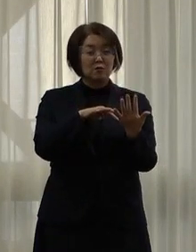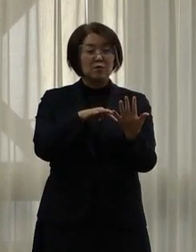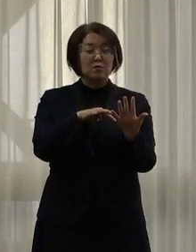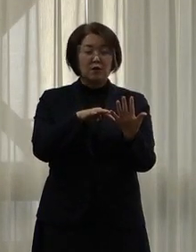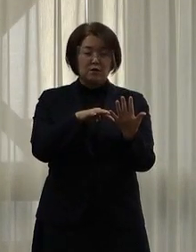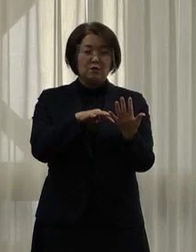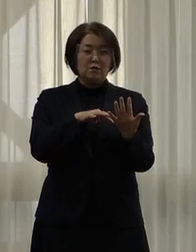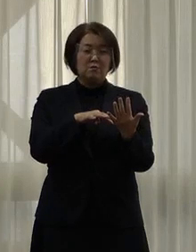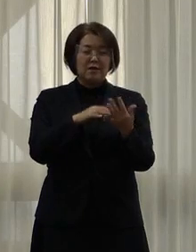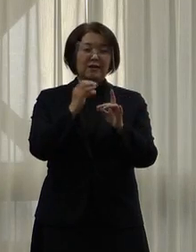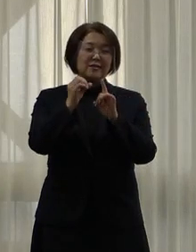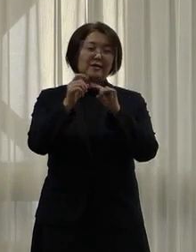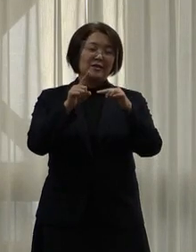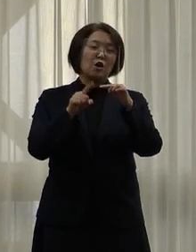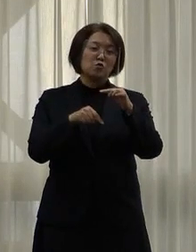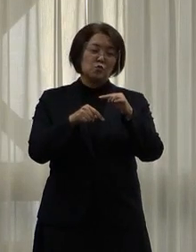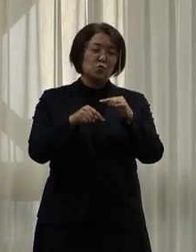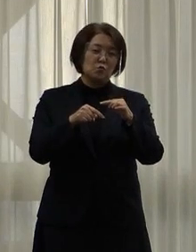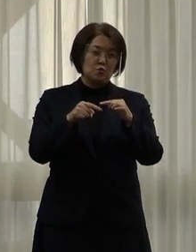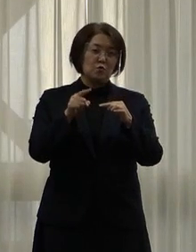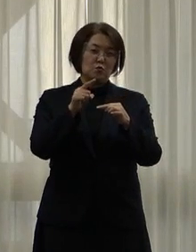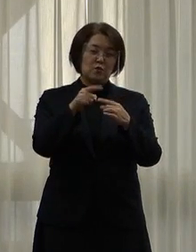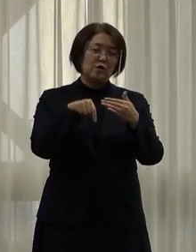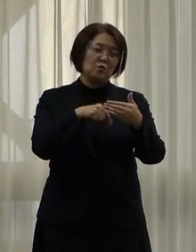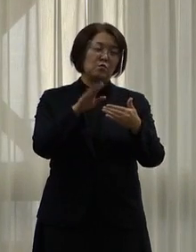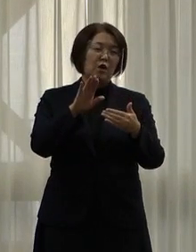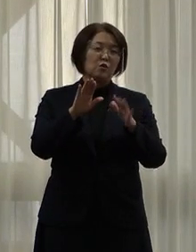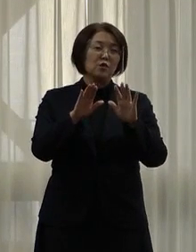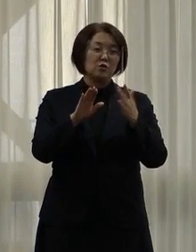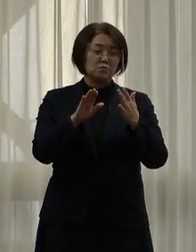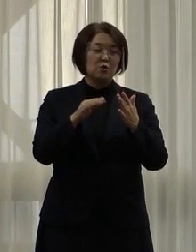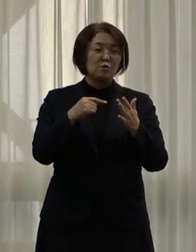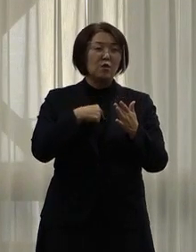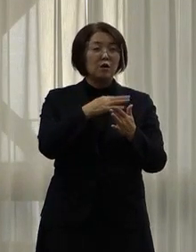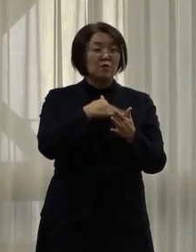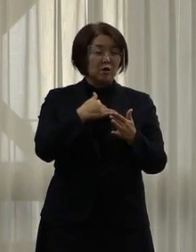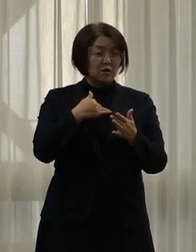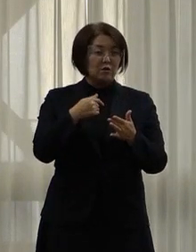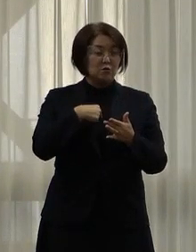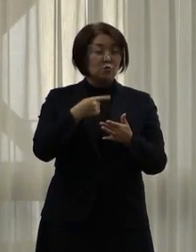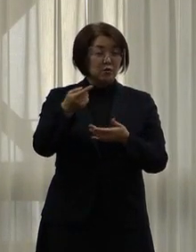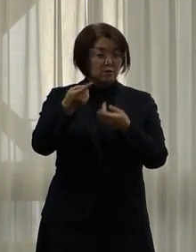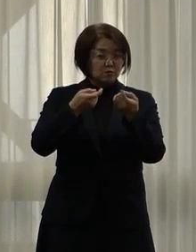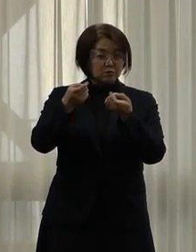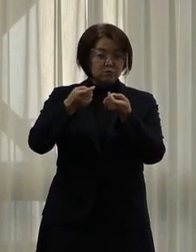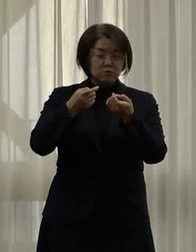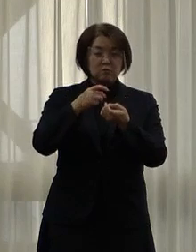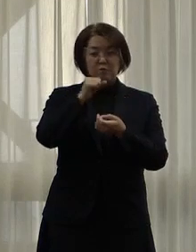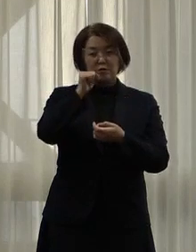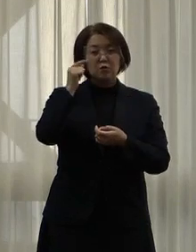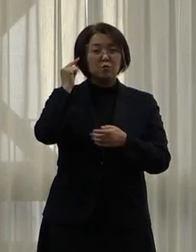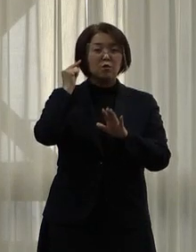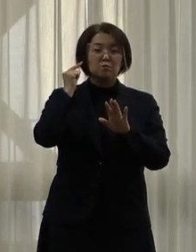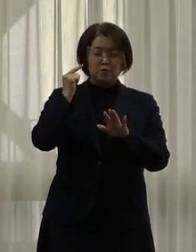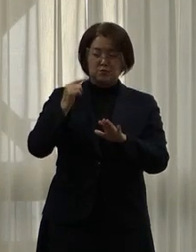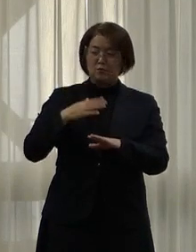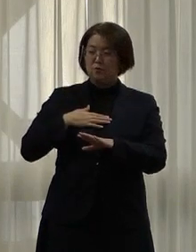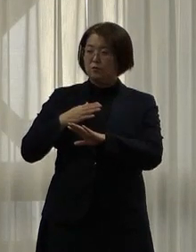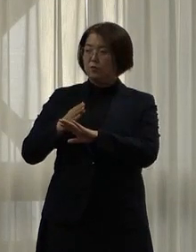ありますけれども、いろんな形で、私どもは取ってくればいいというふうに思っています。はい、